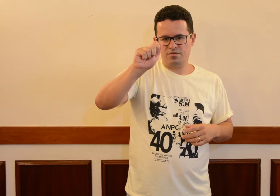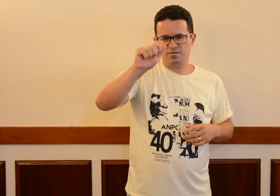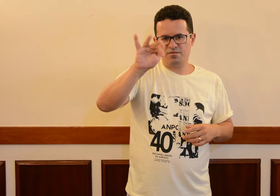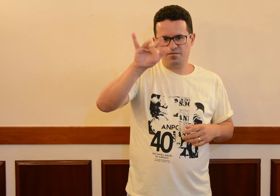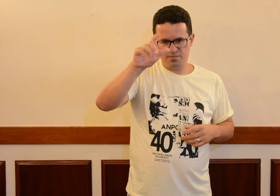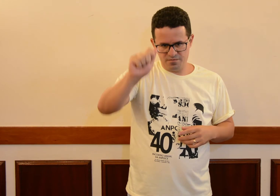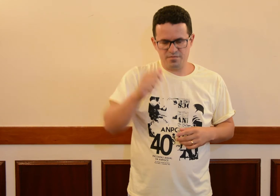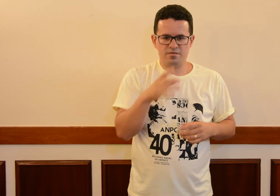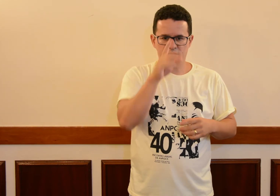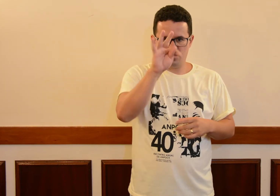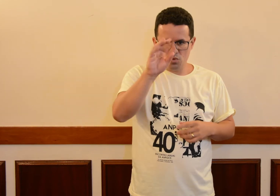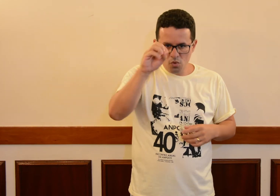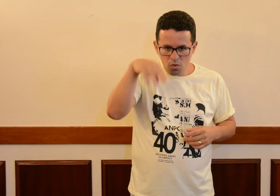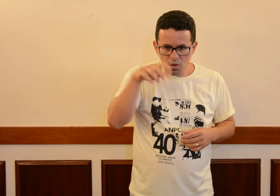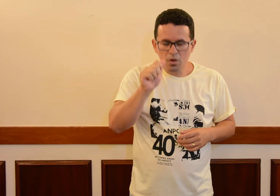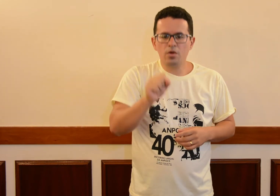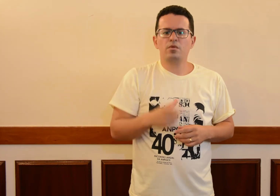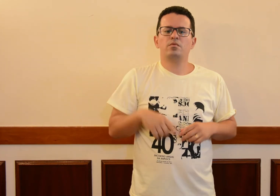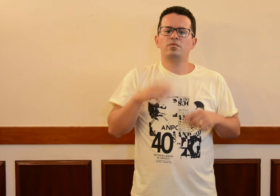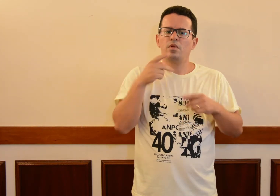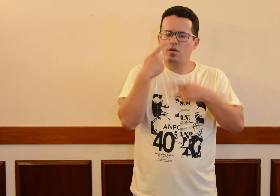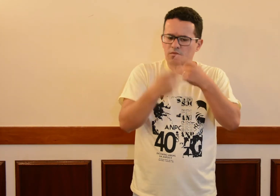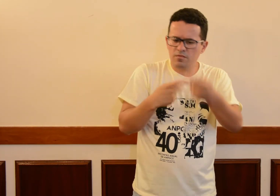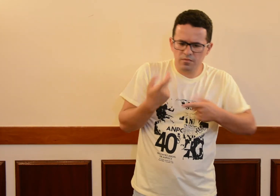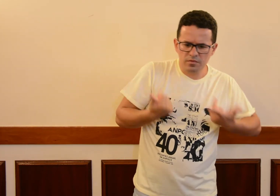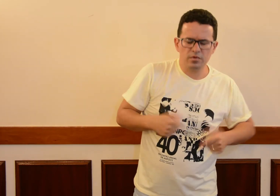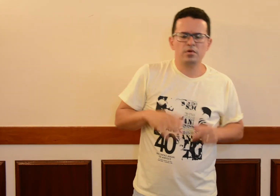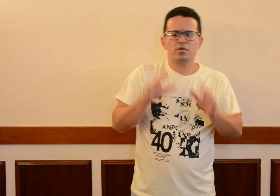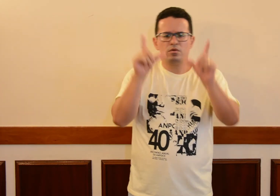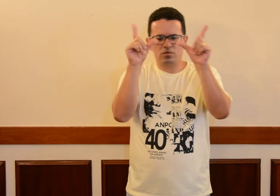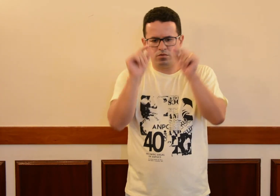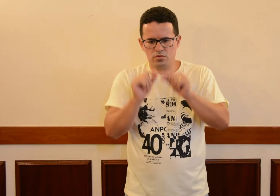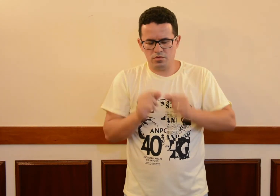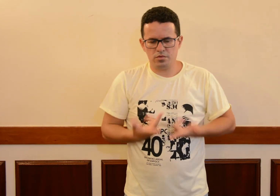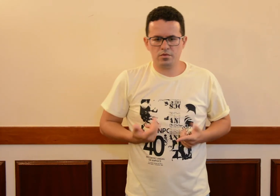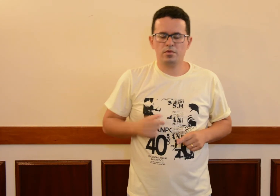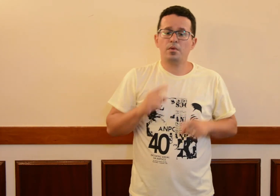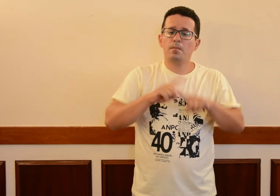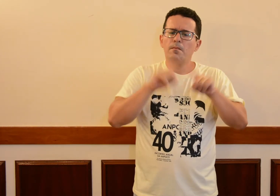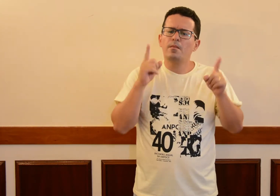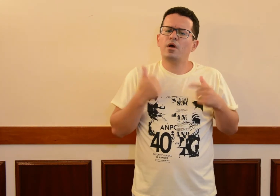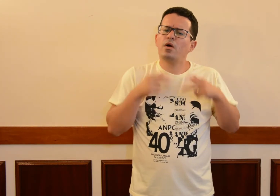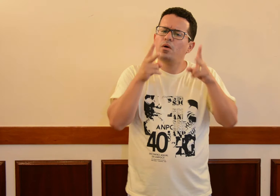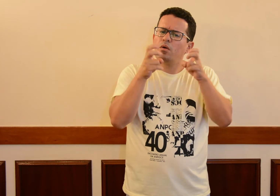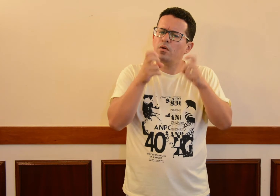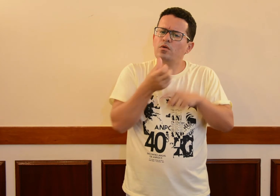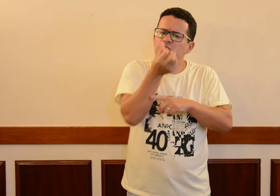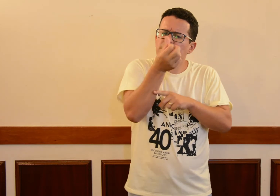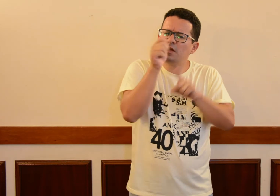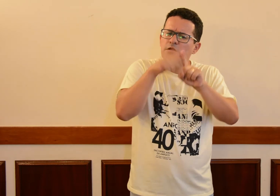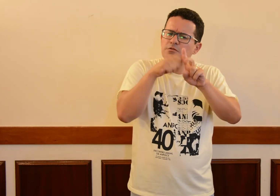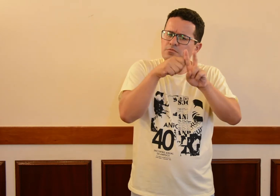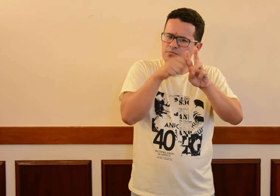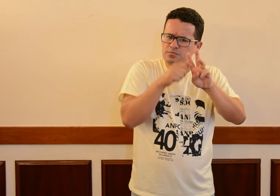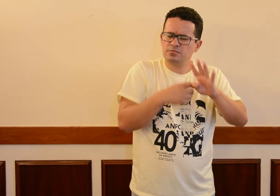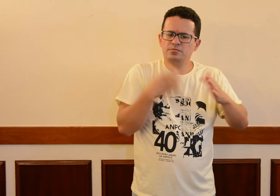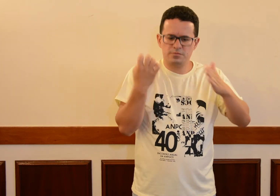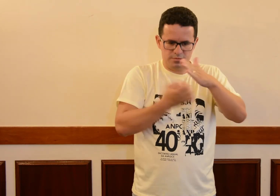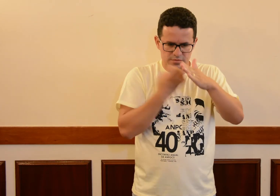Tem várias questões que eu posso falar, vou sentar aqui um pouco mais na subjetividade, mas eu percebi que ao longo de 6 meses na empresa, Tomás me falava o tempo todo